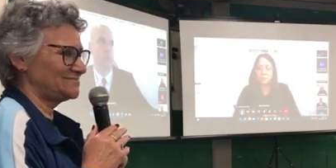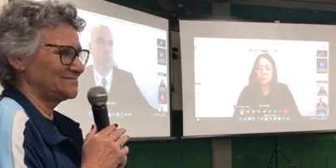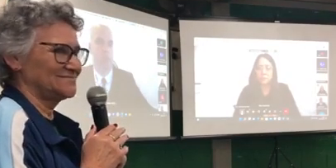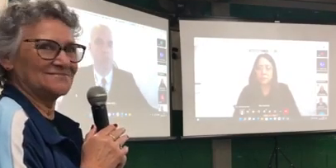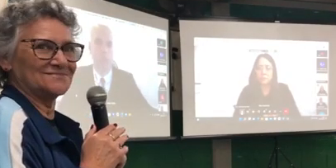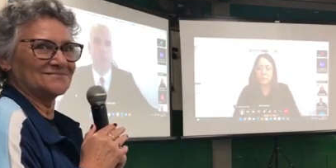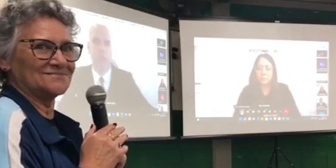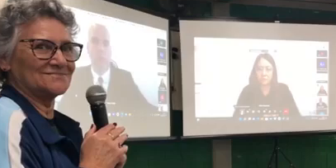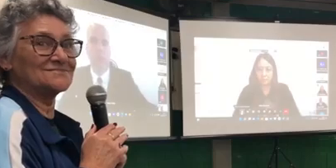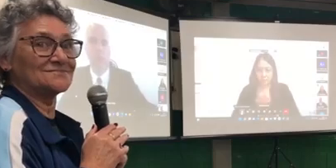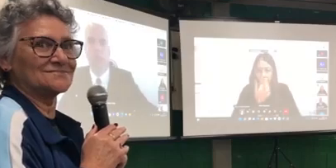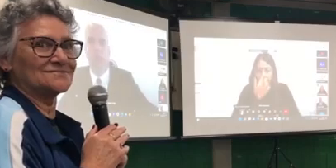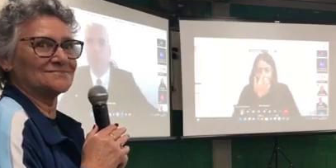Ela é professora.